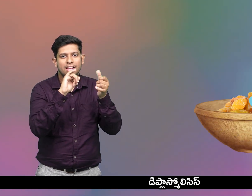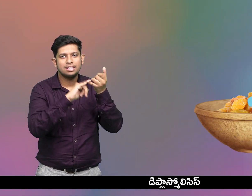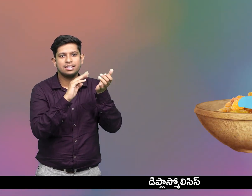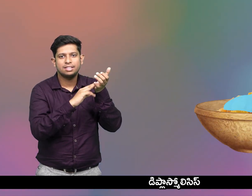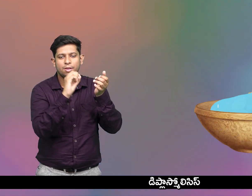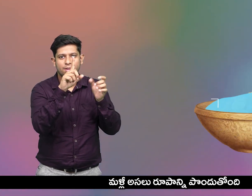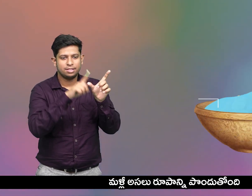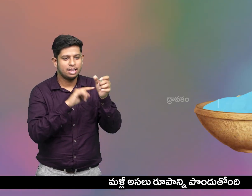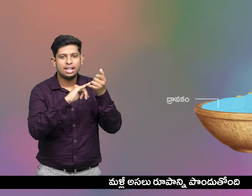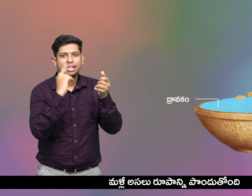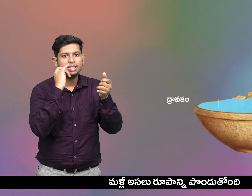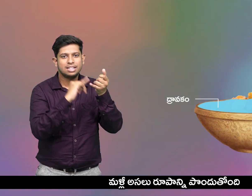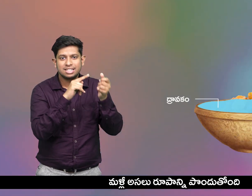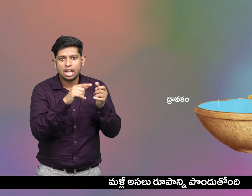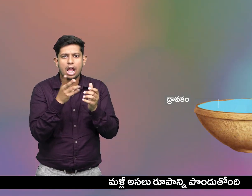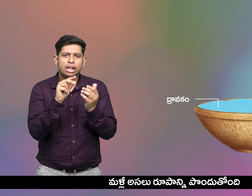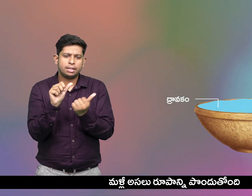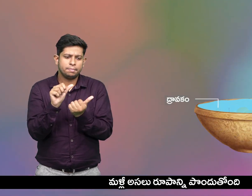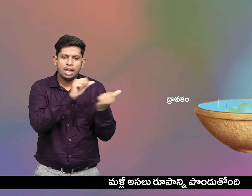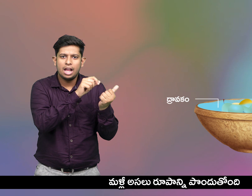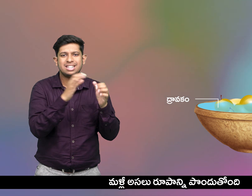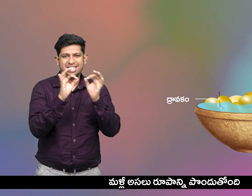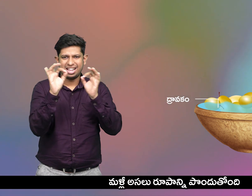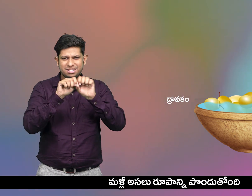డిప్లాస్మోలిసిస్ మళ్ళీ అసలు రూపాన్ని పొందుతుంది.